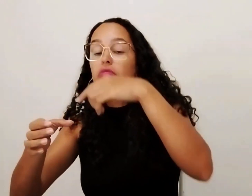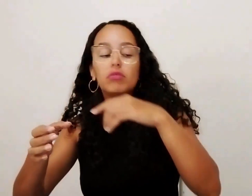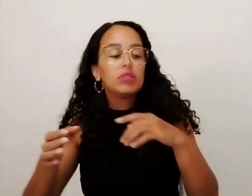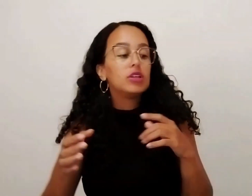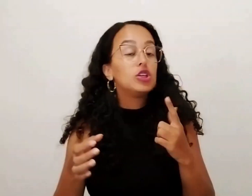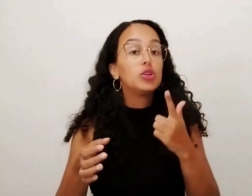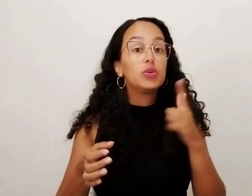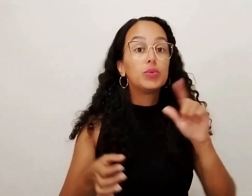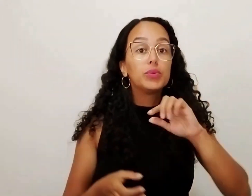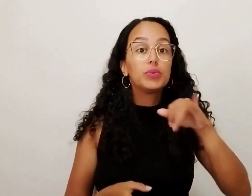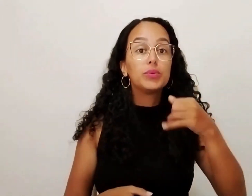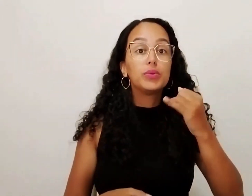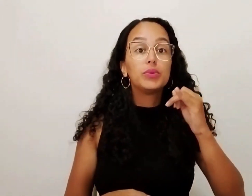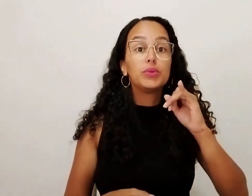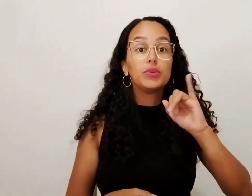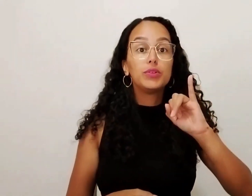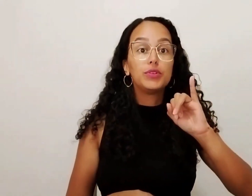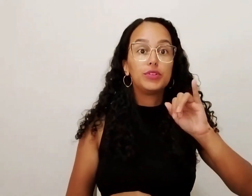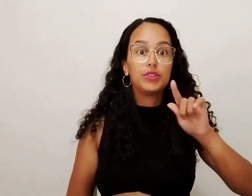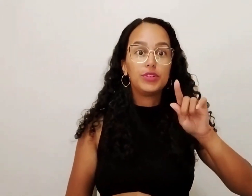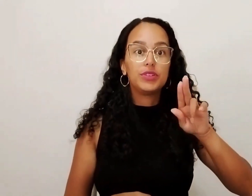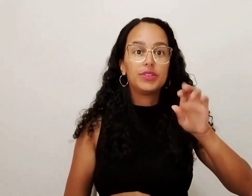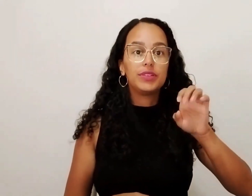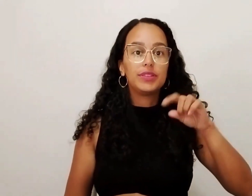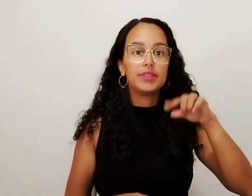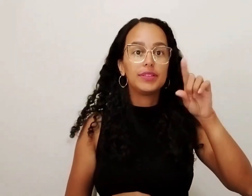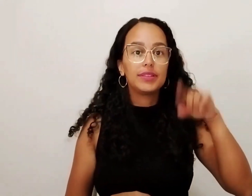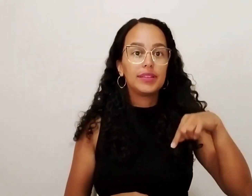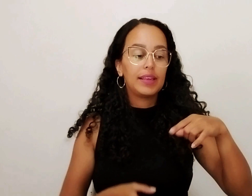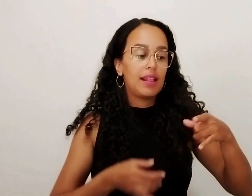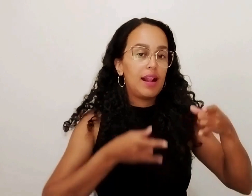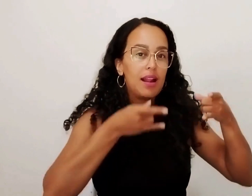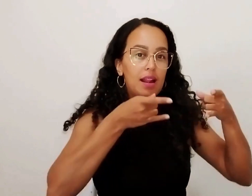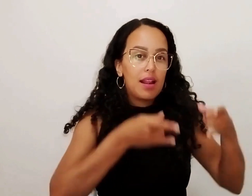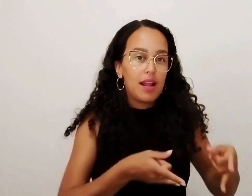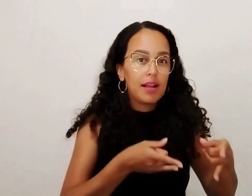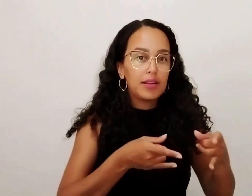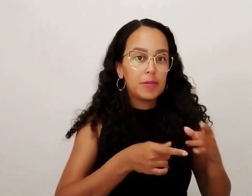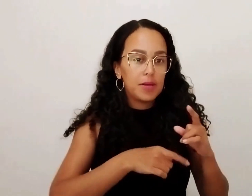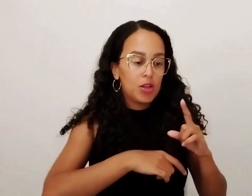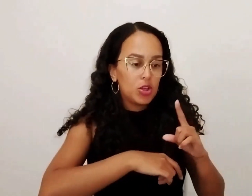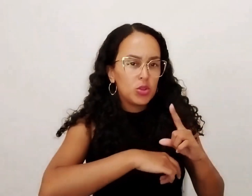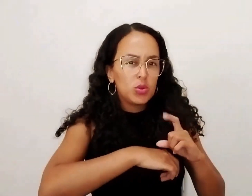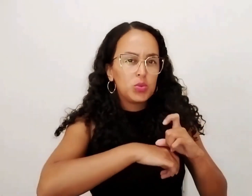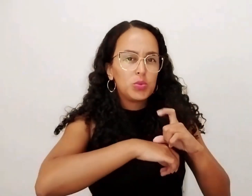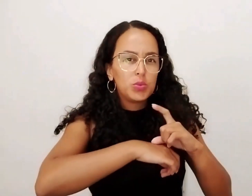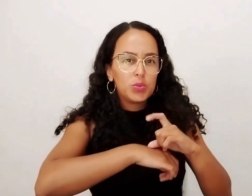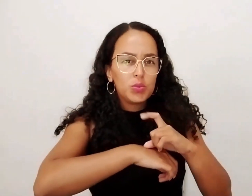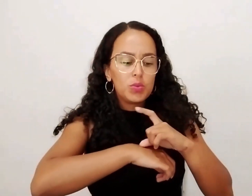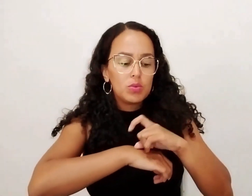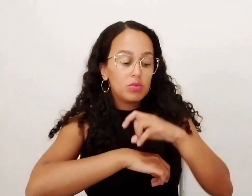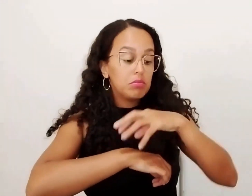Os irmãos são picados e arremessam os insetos longe.